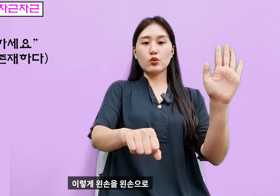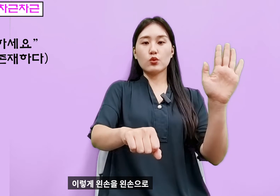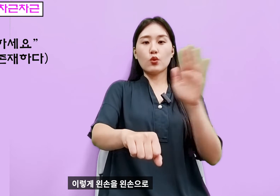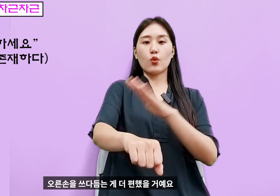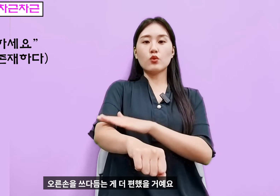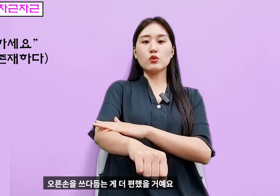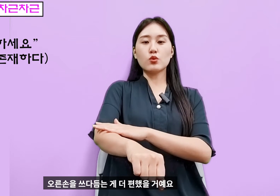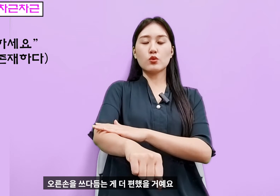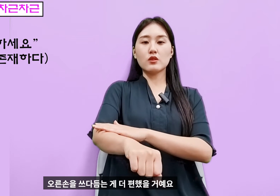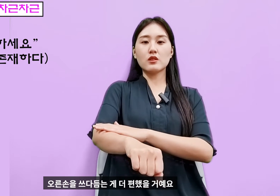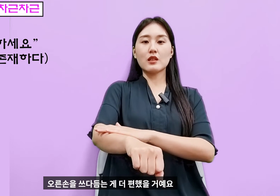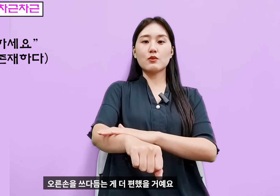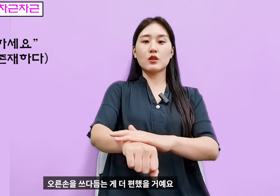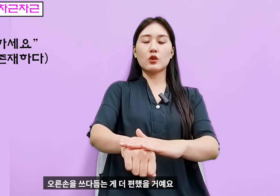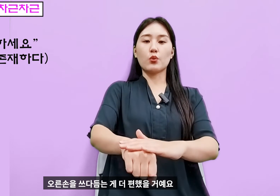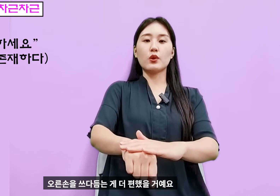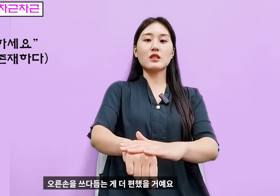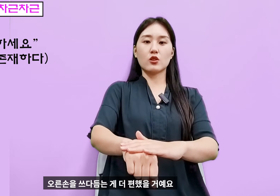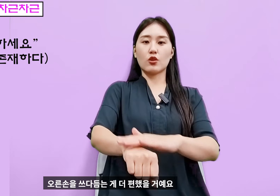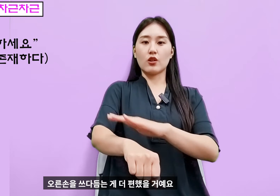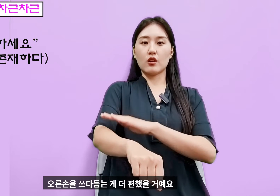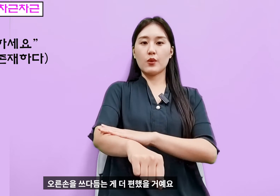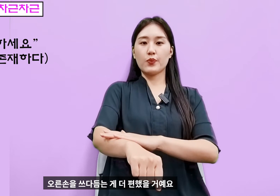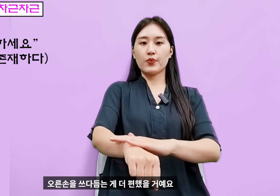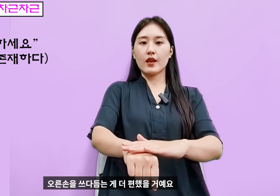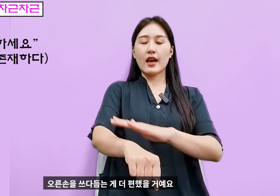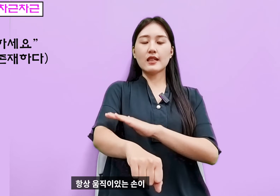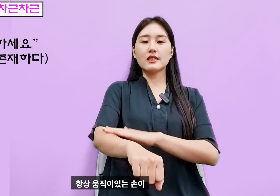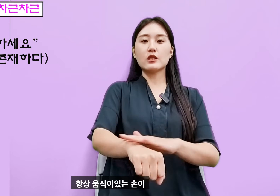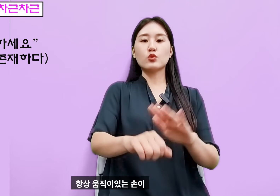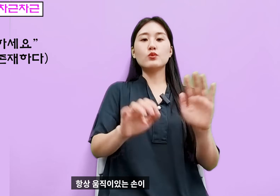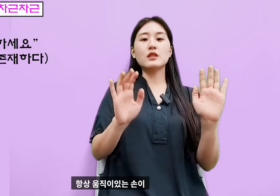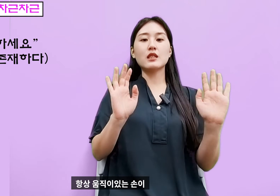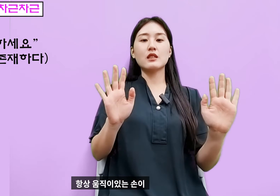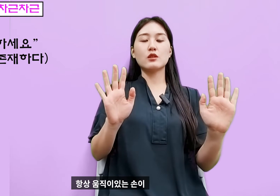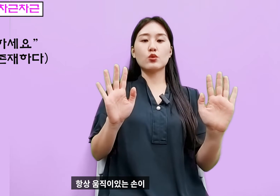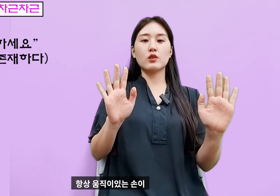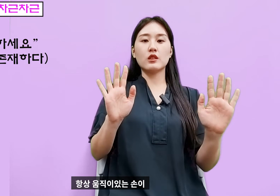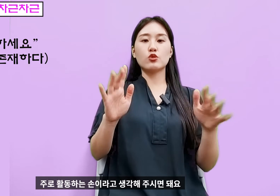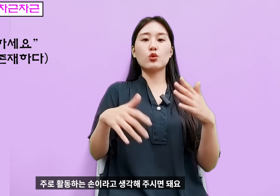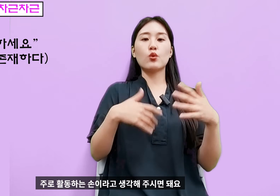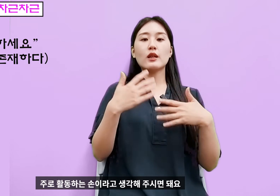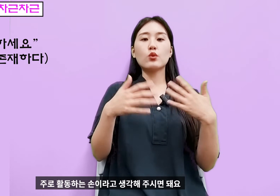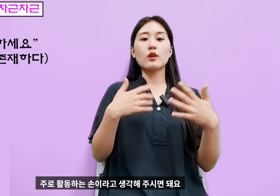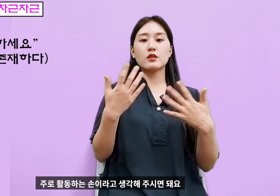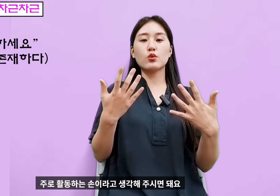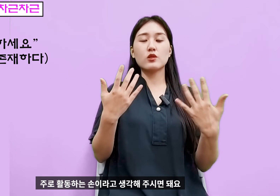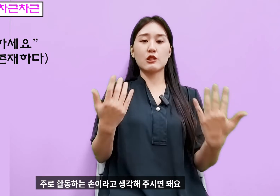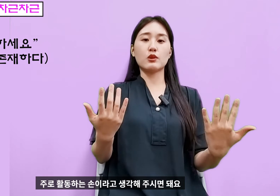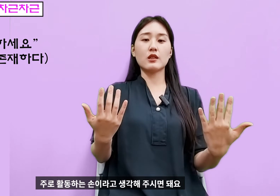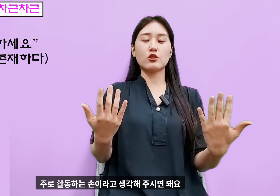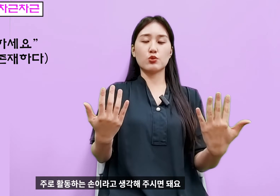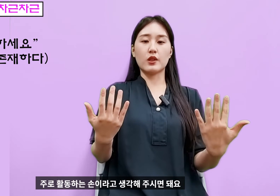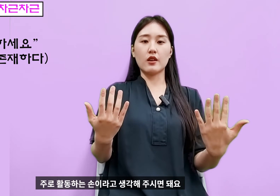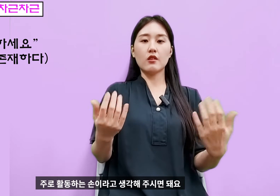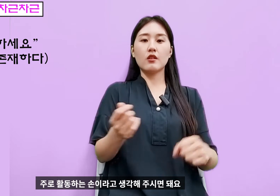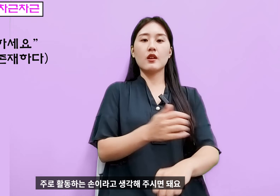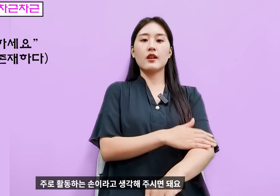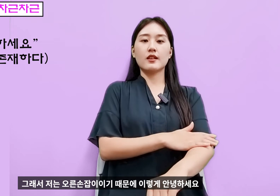왼손으로 오른손을 쓰다듬는 게 더 편하실 거예요. 항상 움직이는 손이 주로 활동하는 손이라고 생각해 주시면 돼요. 그래서